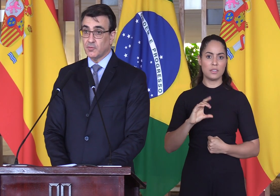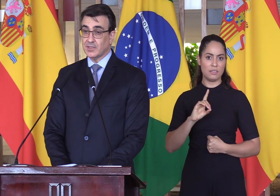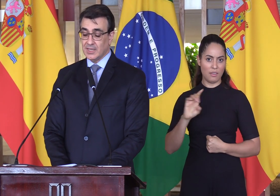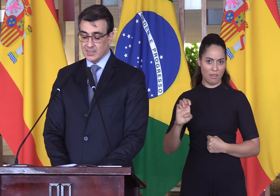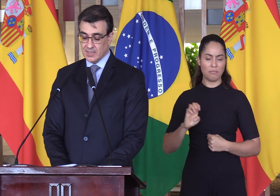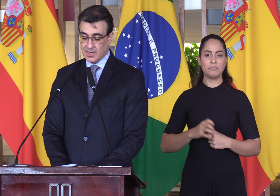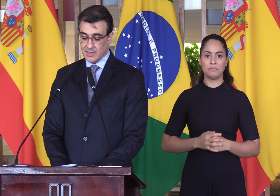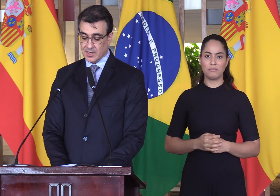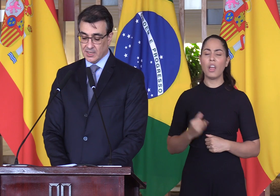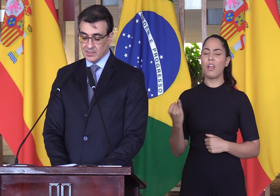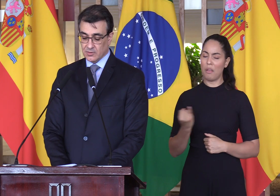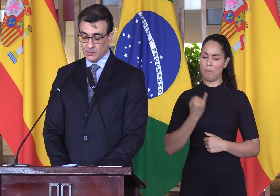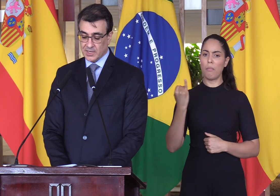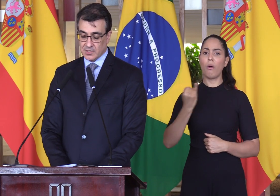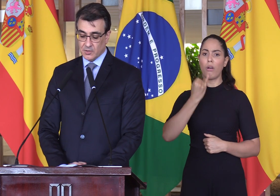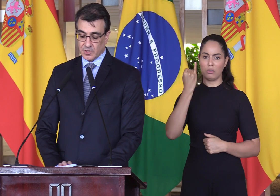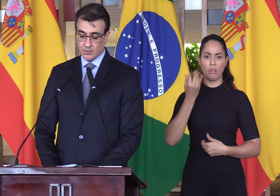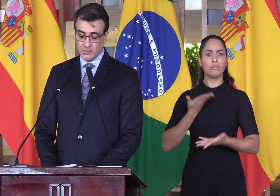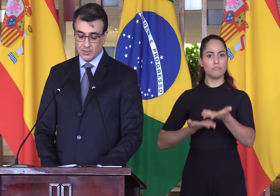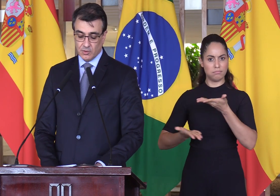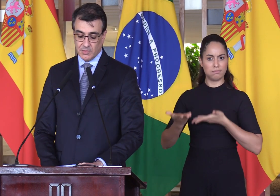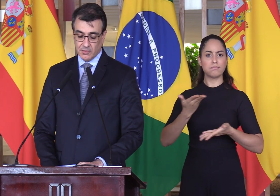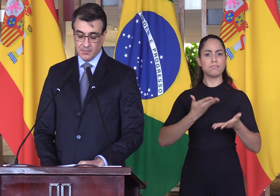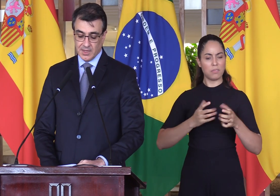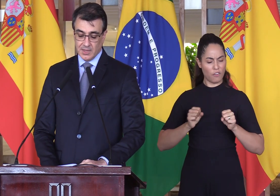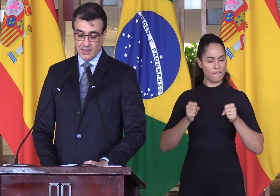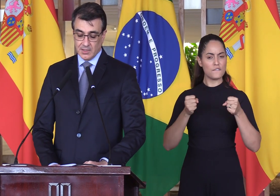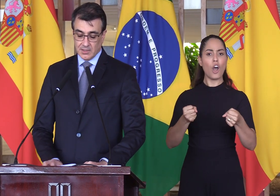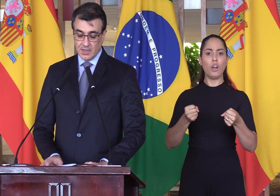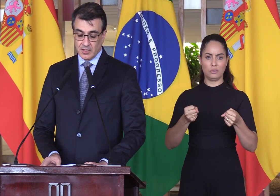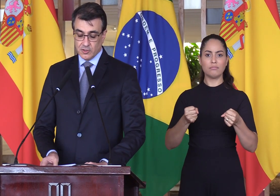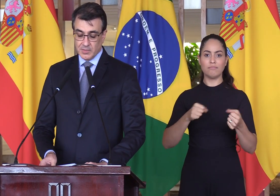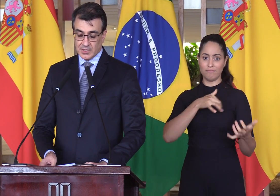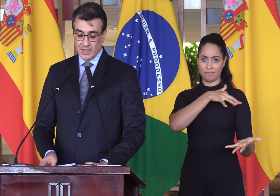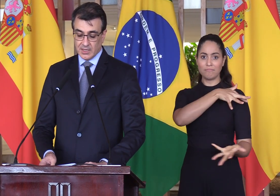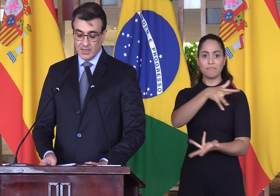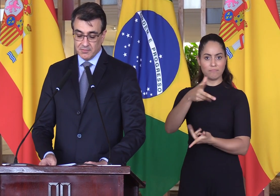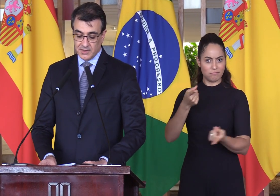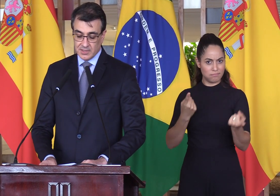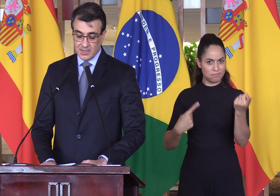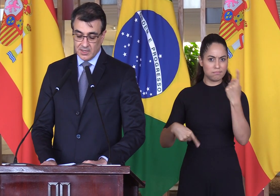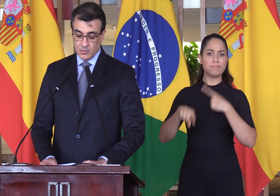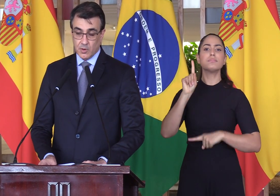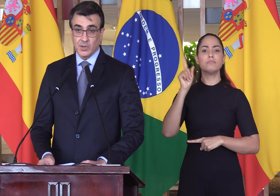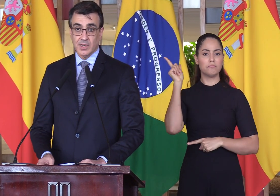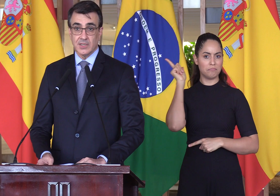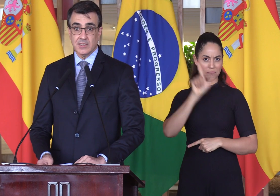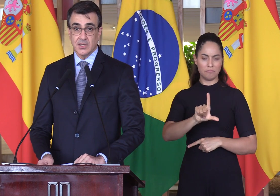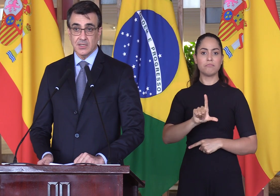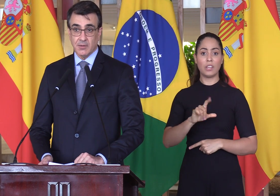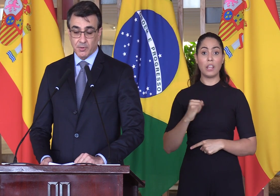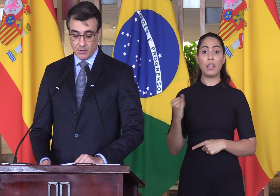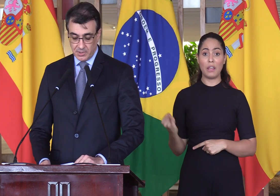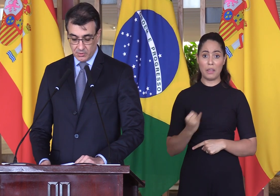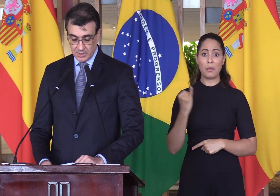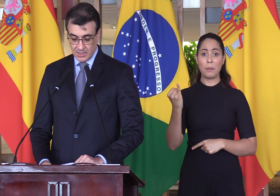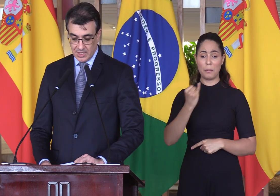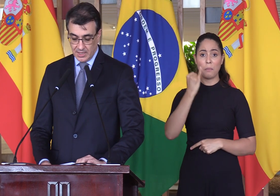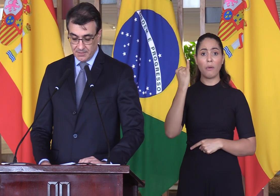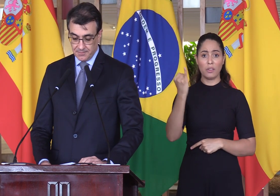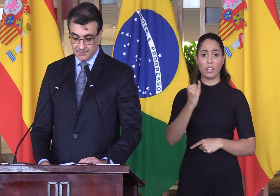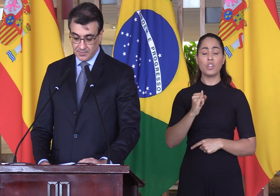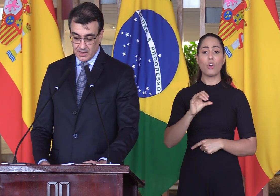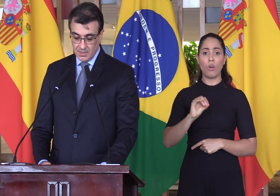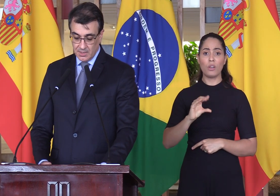acessão que fortalecerá a integração do Brasil à economia global, além de aumentar a relevância e o alcance da própria